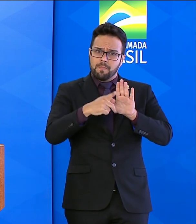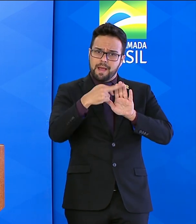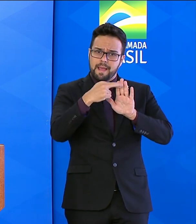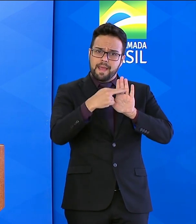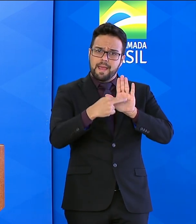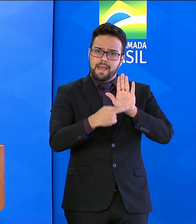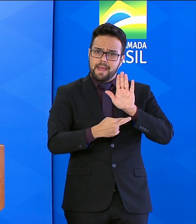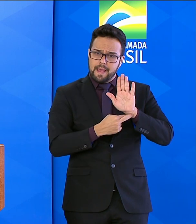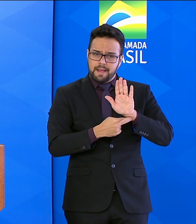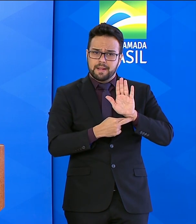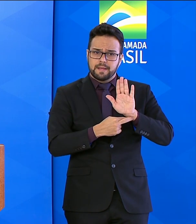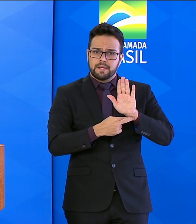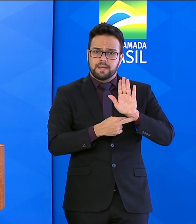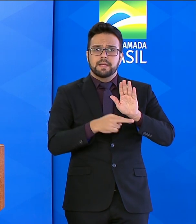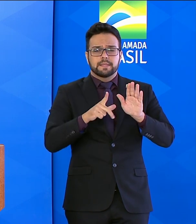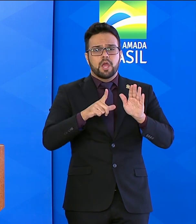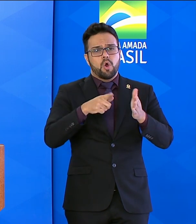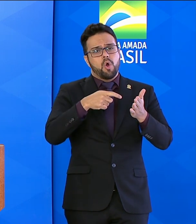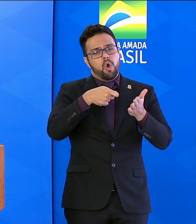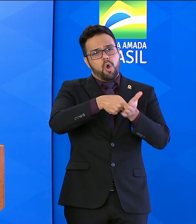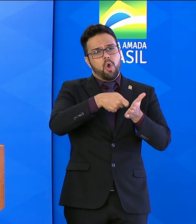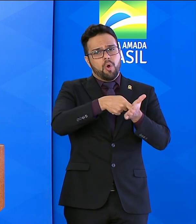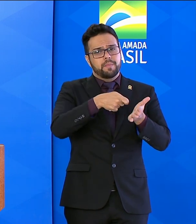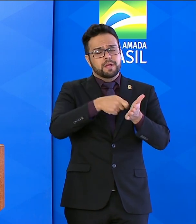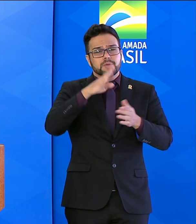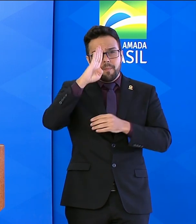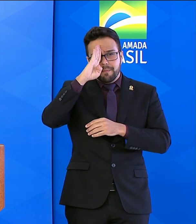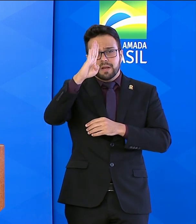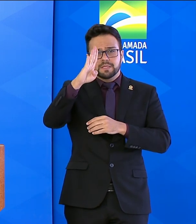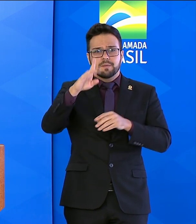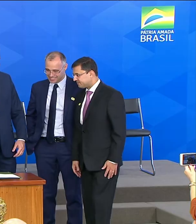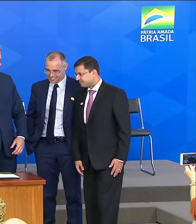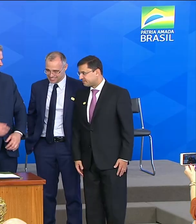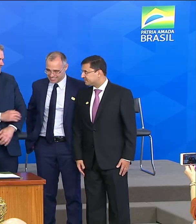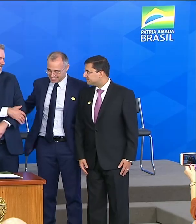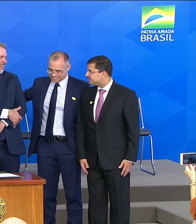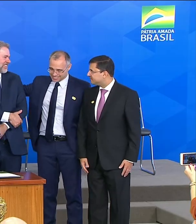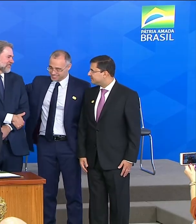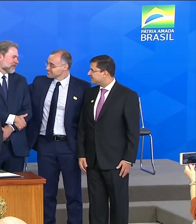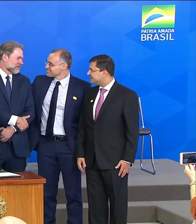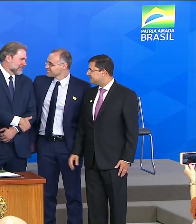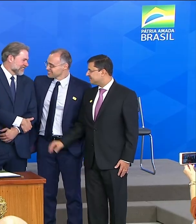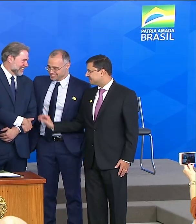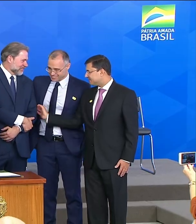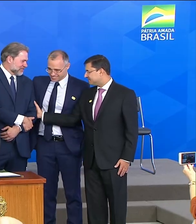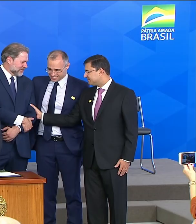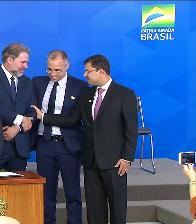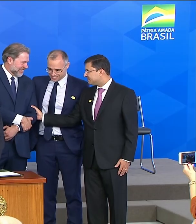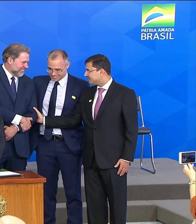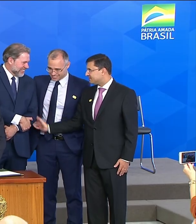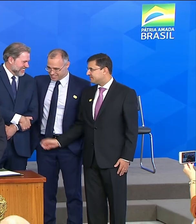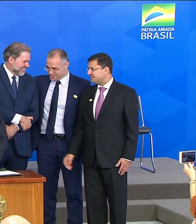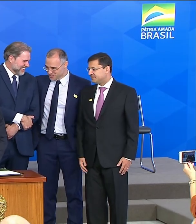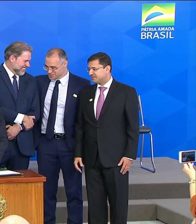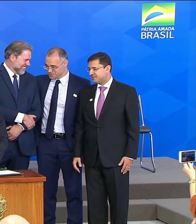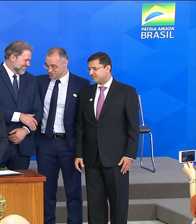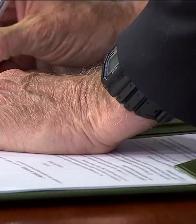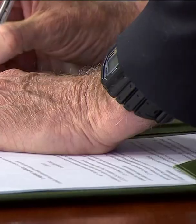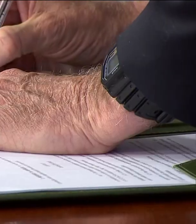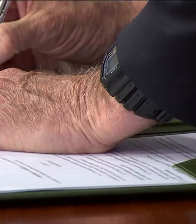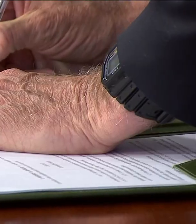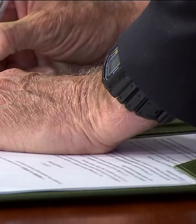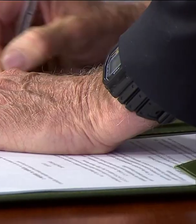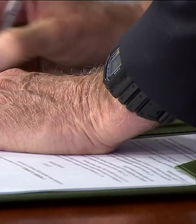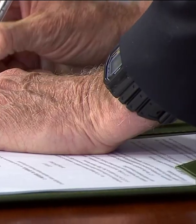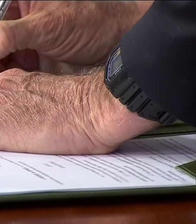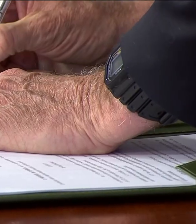negociar obrigações tributárias principais e acessórias. A medida provisória assinada pelo presidente Jair Bolsonaro prevê